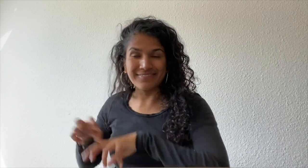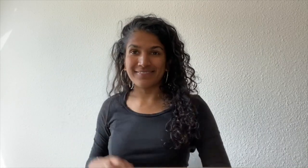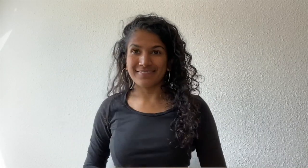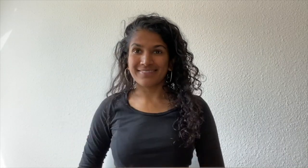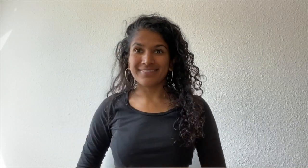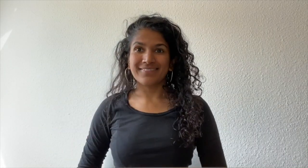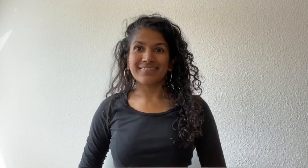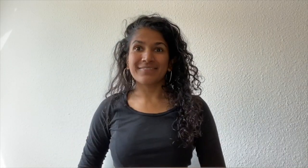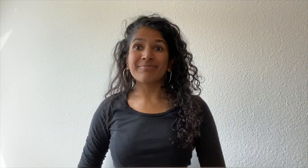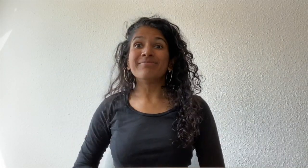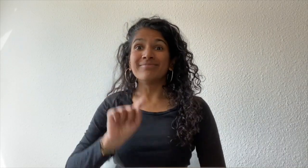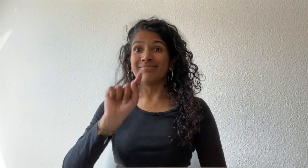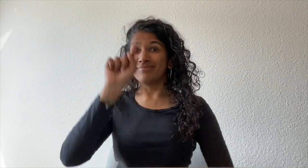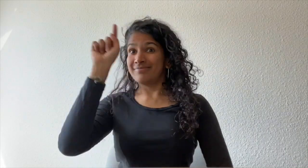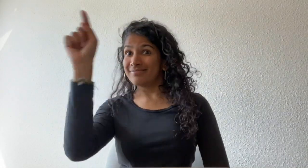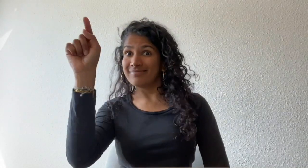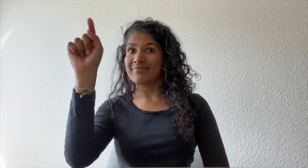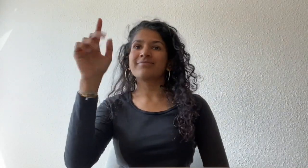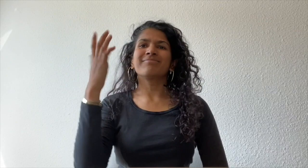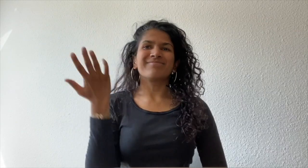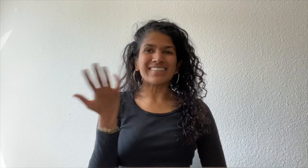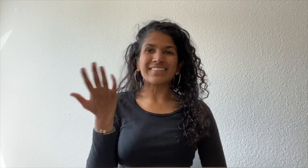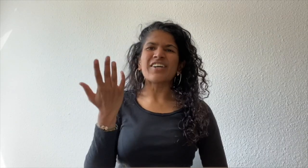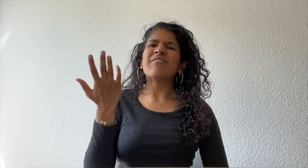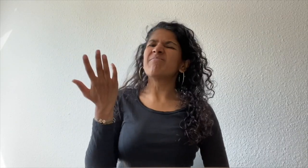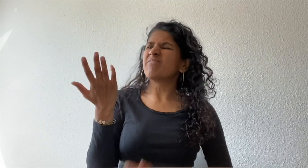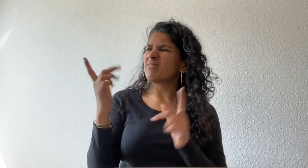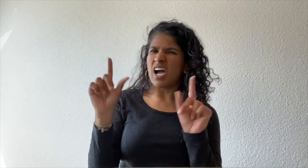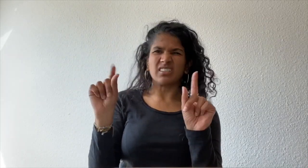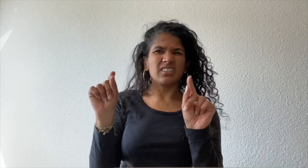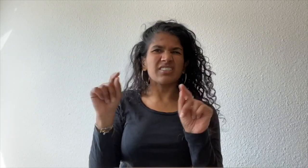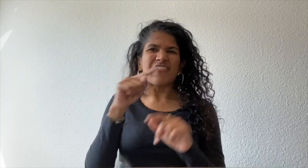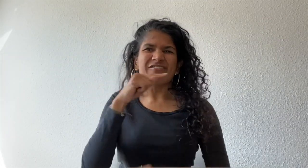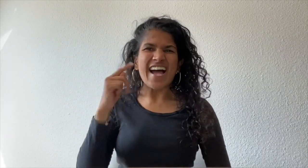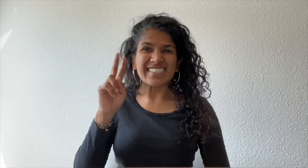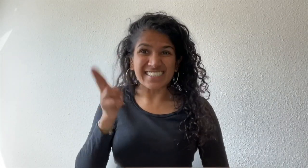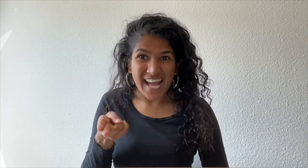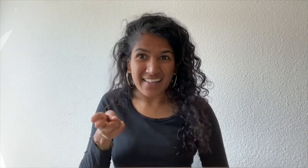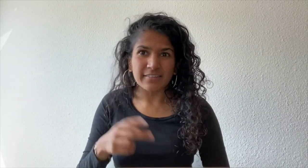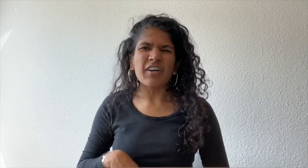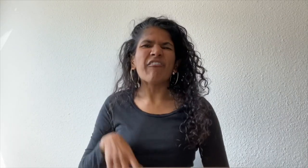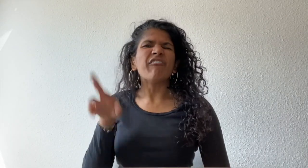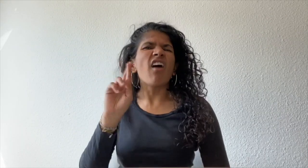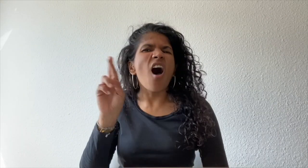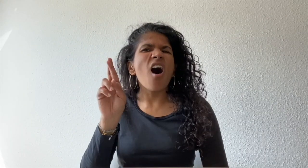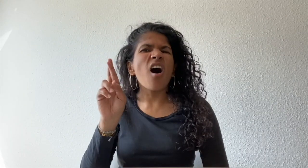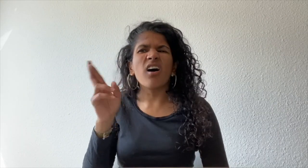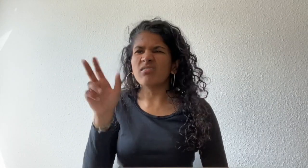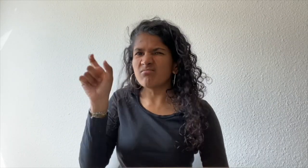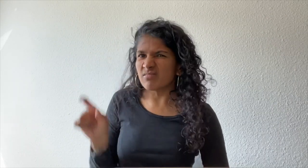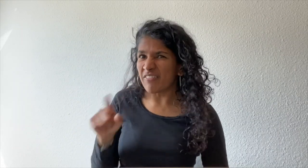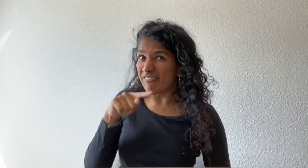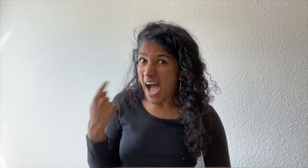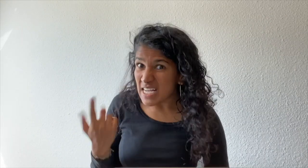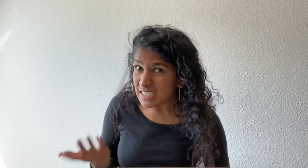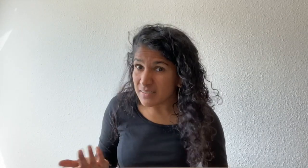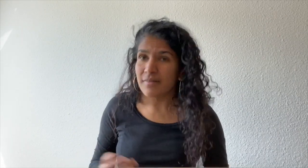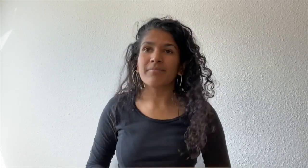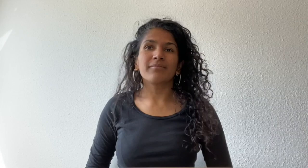Um in die Critical Whiteness Studies einzuführen, stelle ich zunächst die Frage, was Weißsein überhaupt ist und wer als weiß